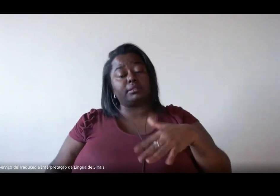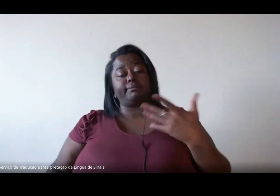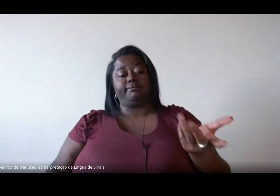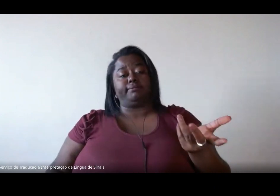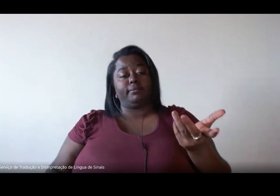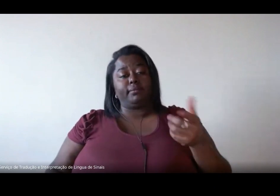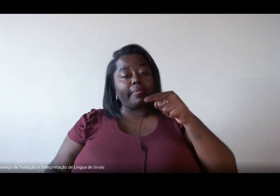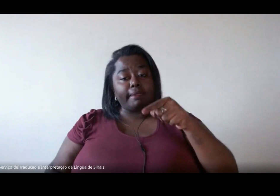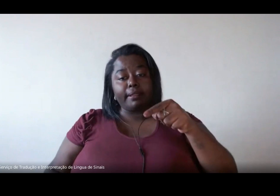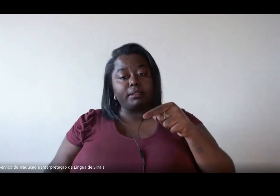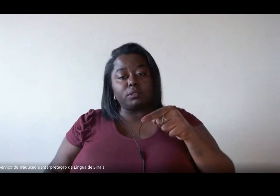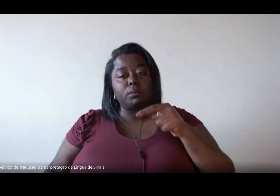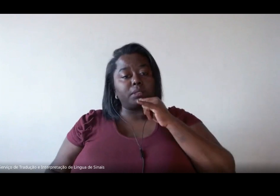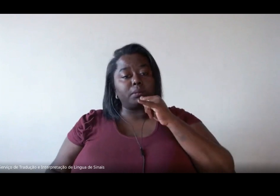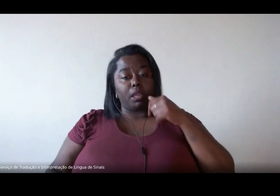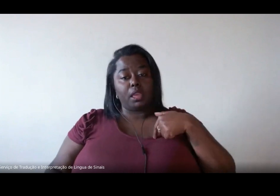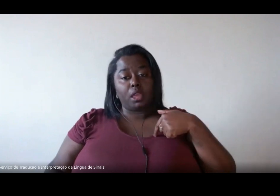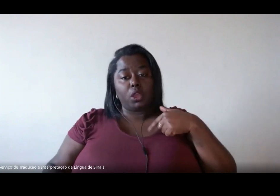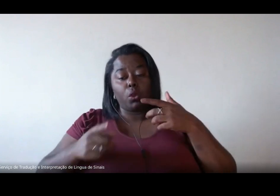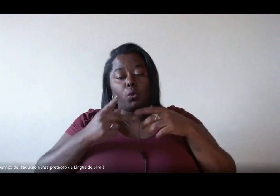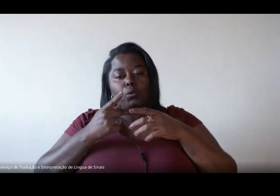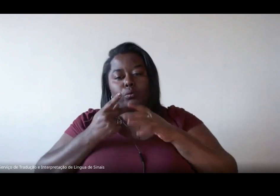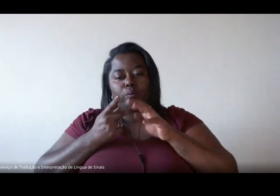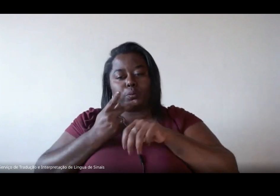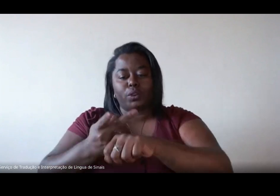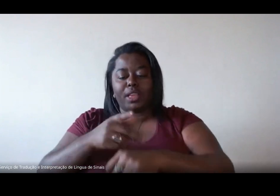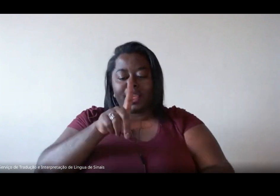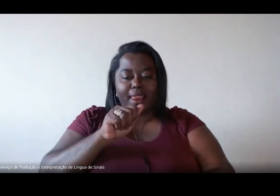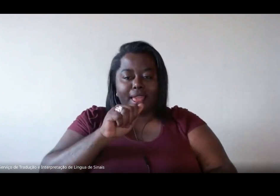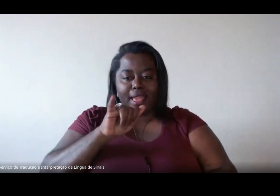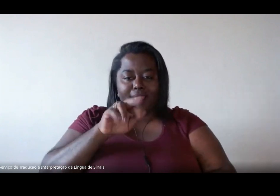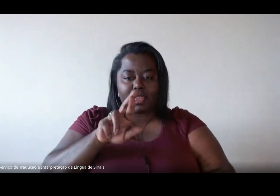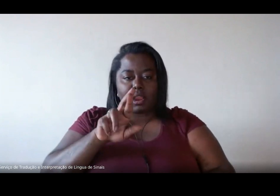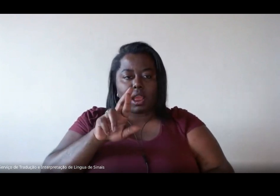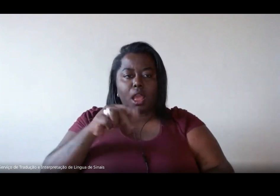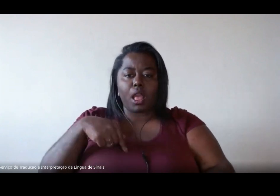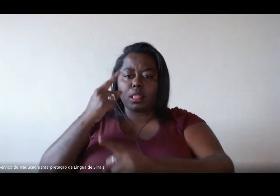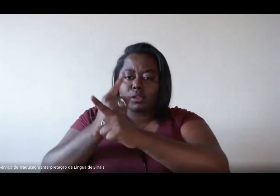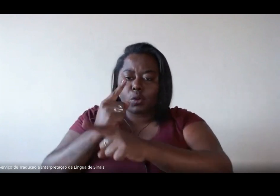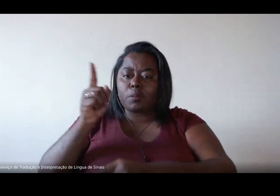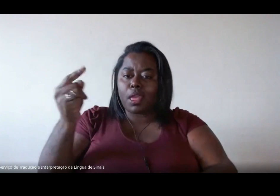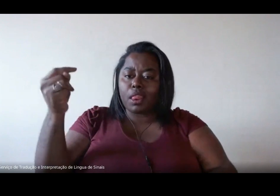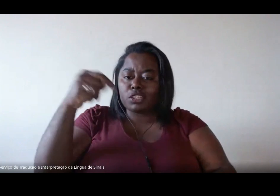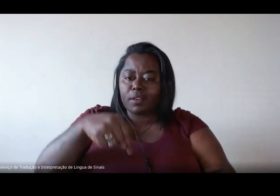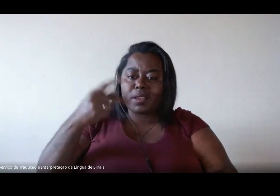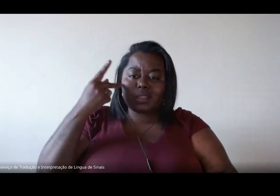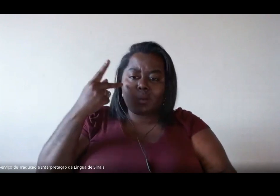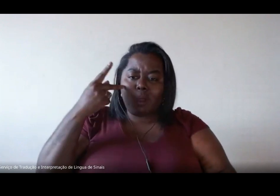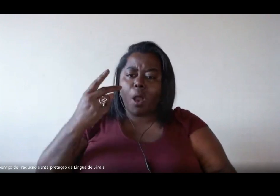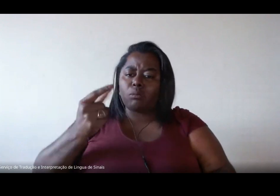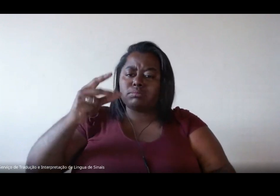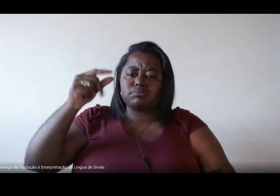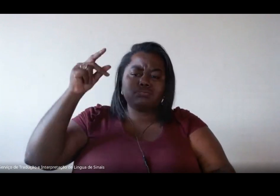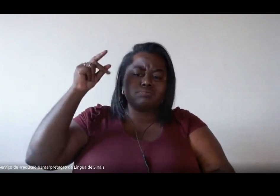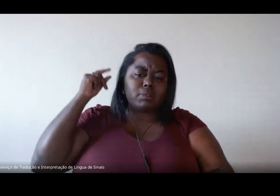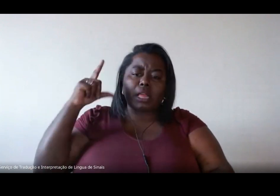muito questionado, né? Porque eu fui atrás do Lair, eu fui descobrir que ele já tinha vindo em São Paulo